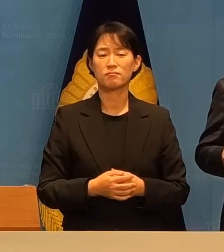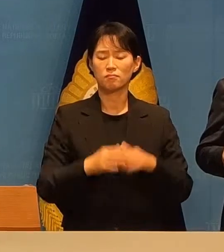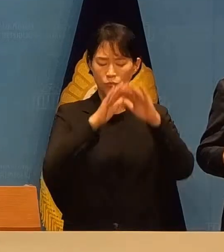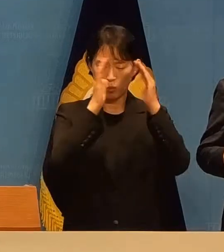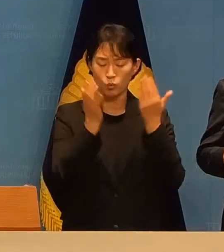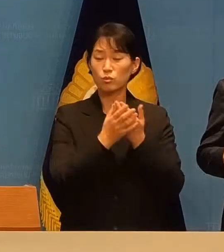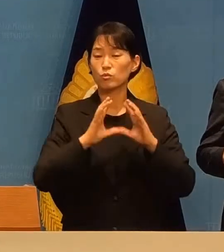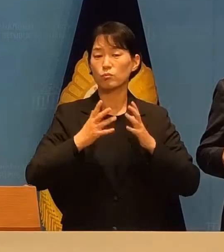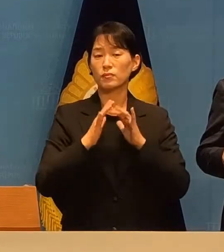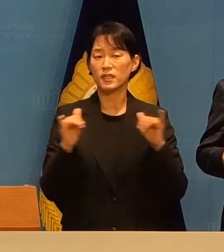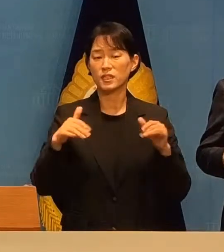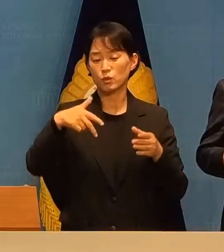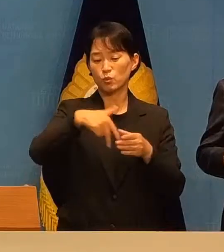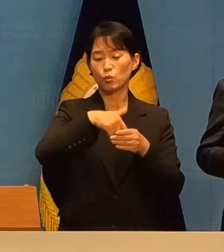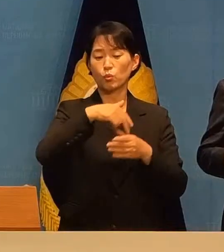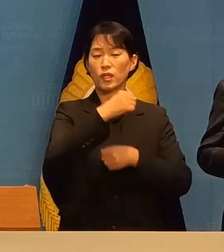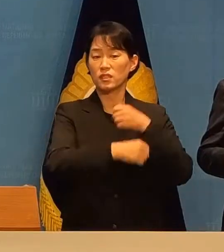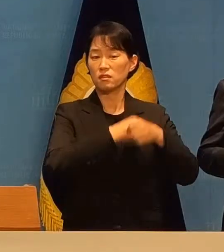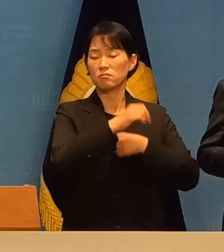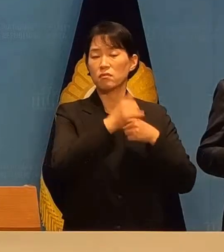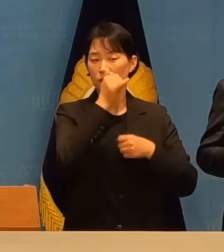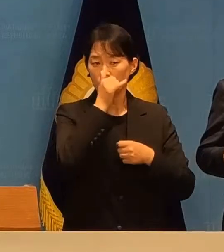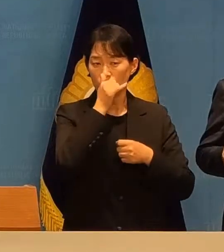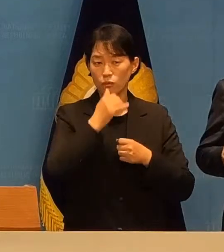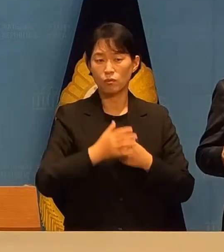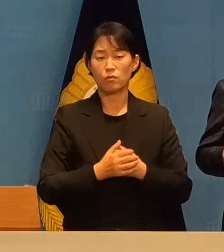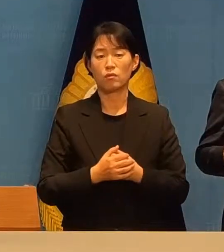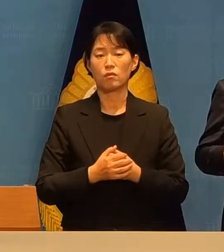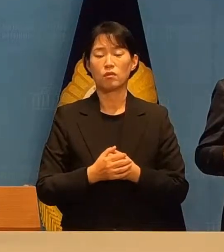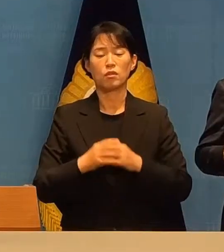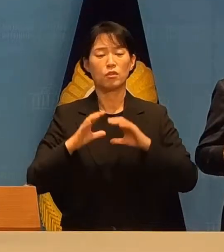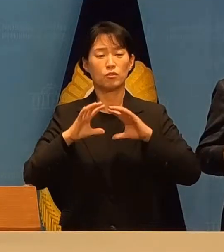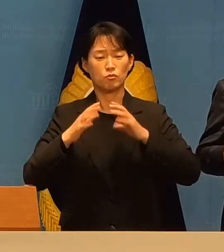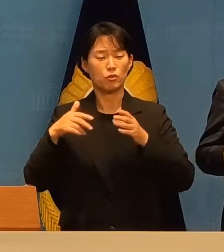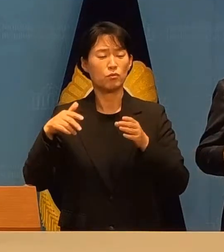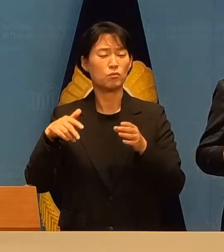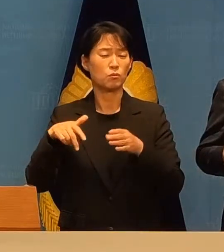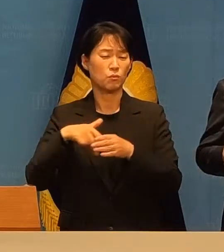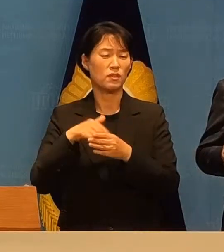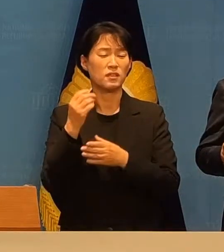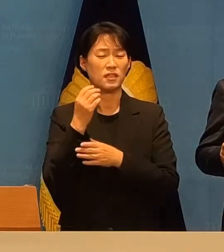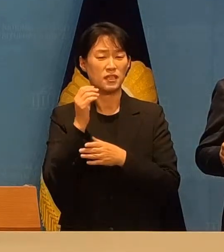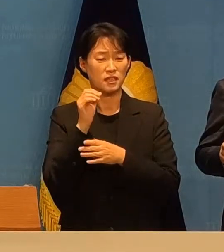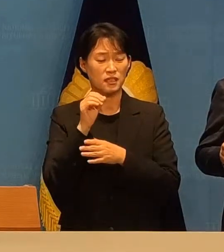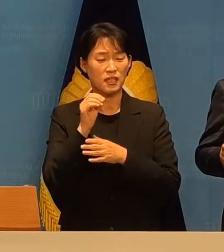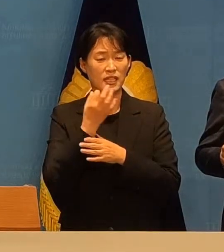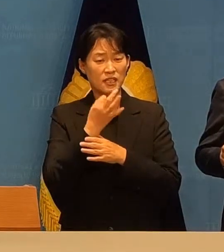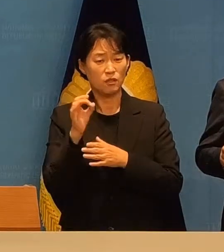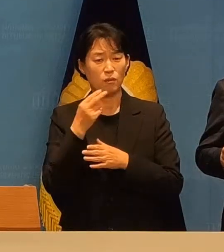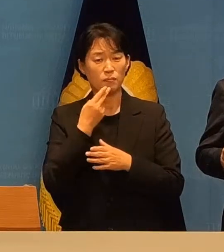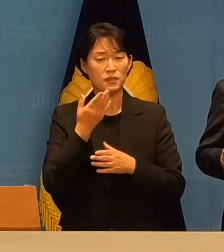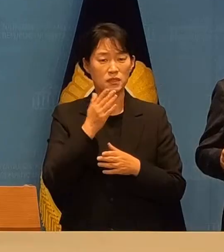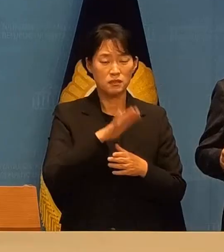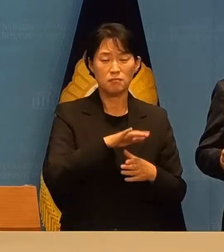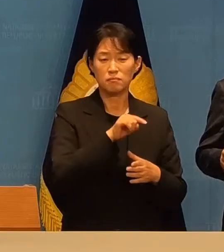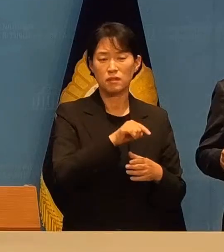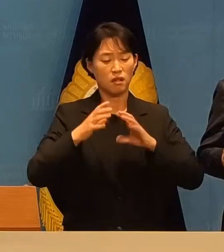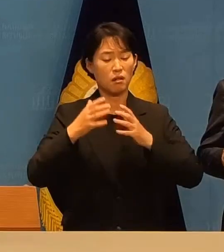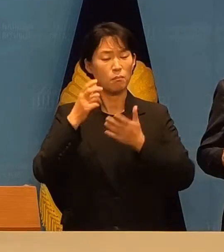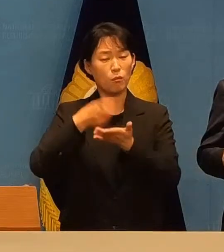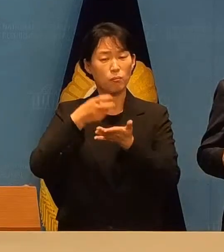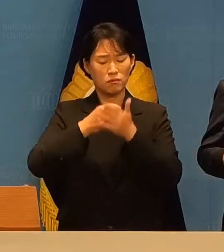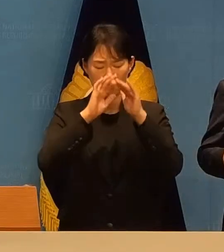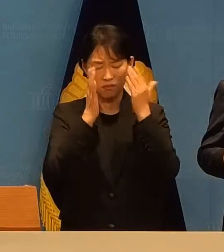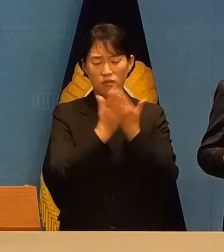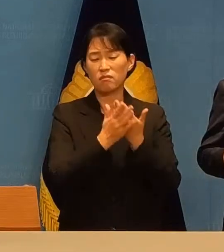모든 국민은 종교의 자유를 가지고 국교는 인정되지 않으며 종교와 정치는 분리된다, 이렇게 우리 헌법 20조는 규정하고